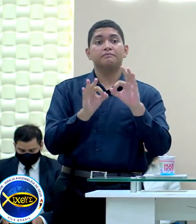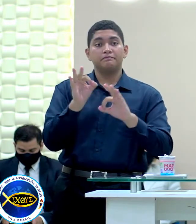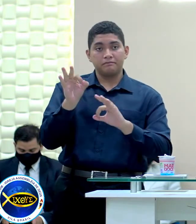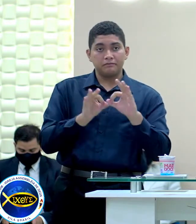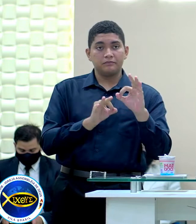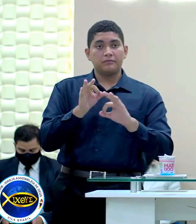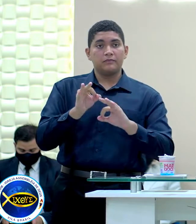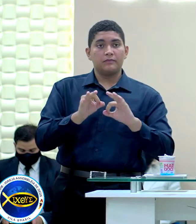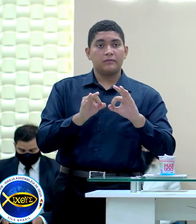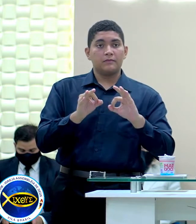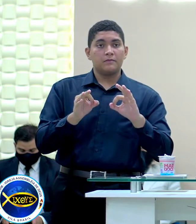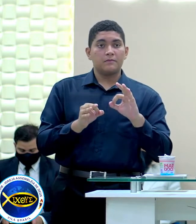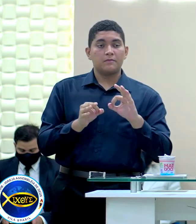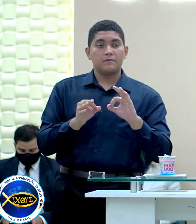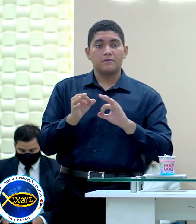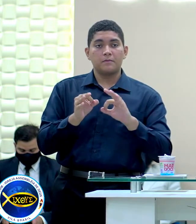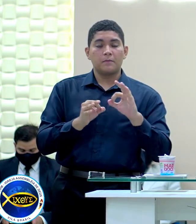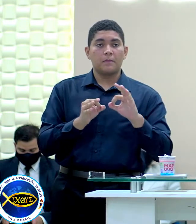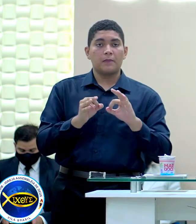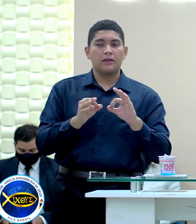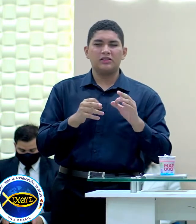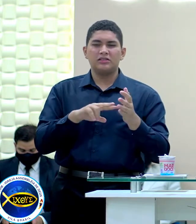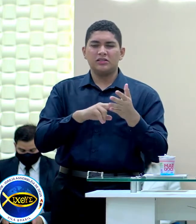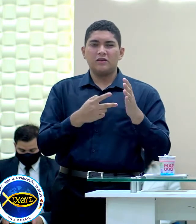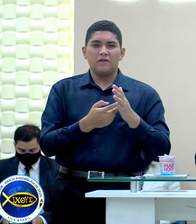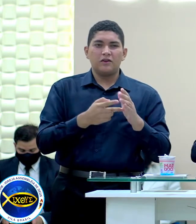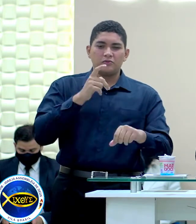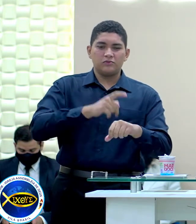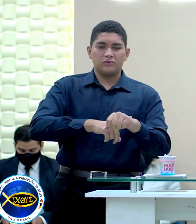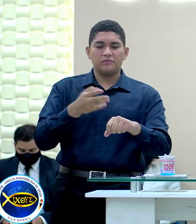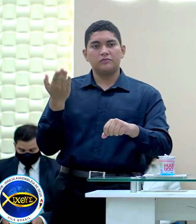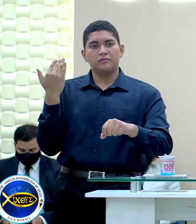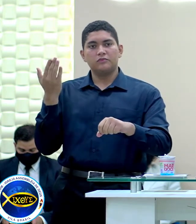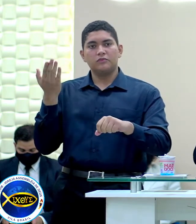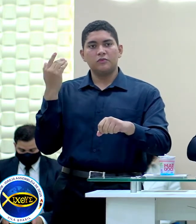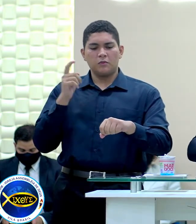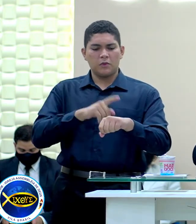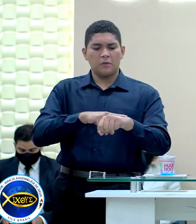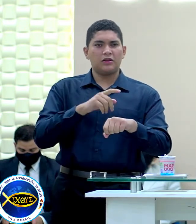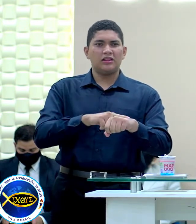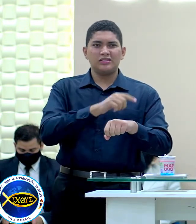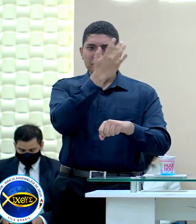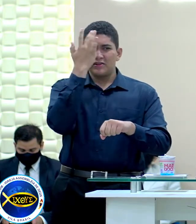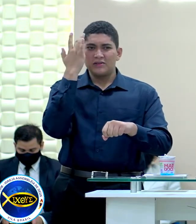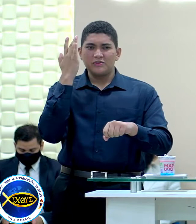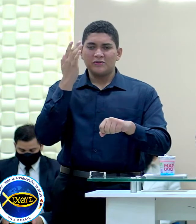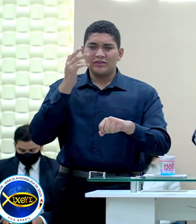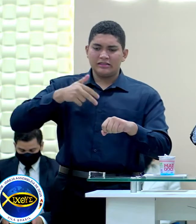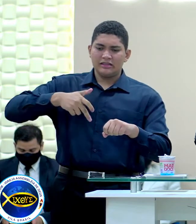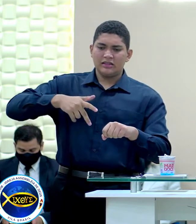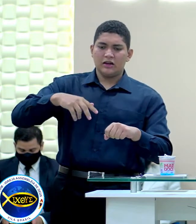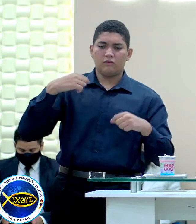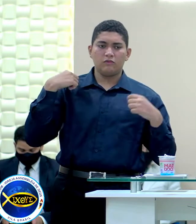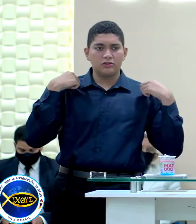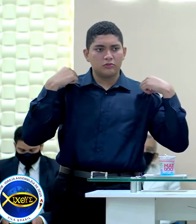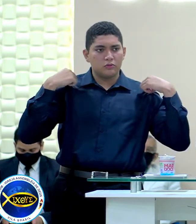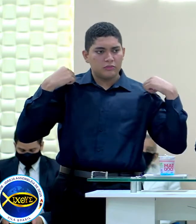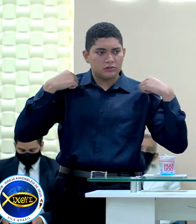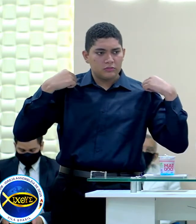expressão cingir, ela remota aos tempos antigos, quando as pessoas andavam com aquelas roupas